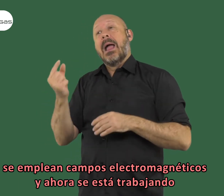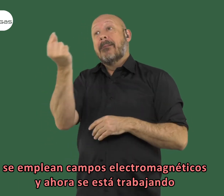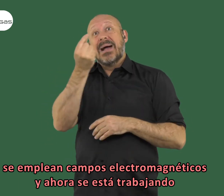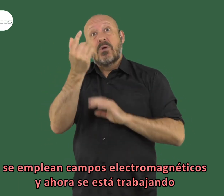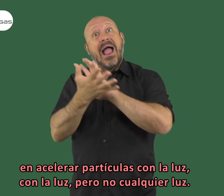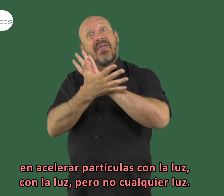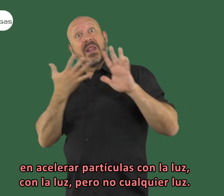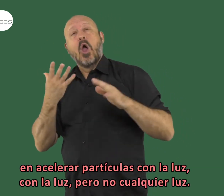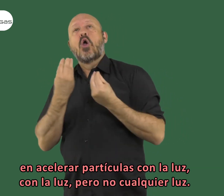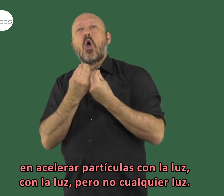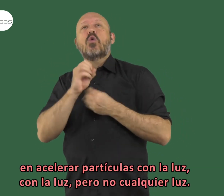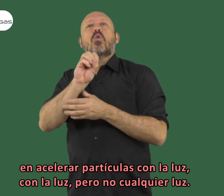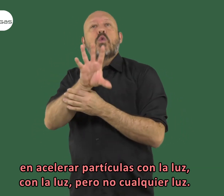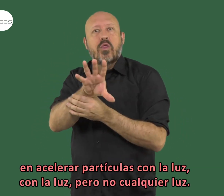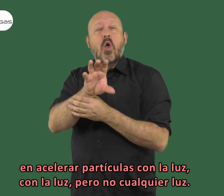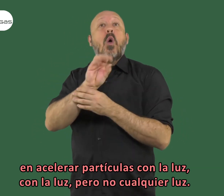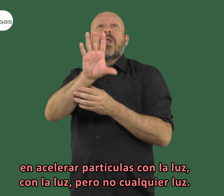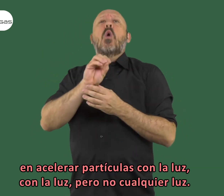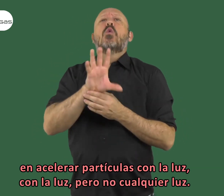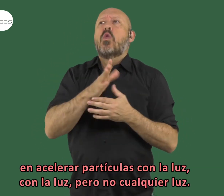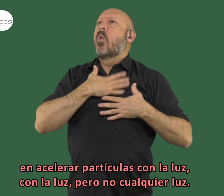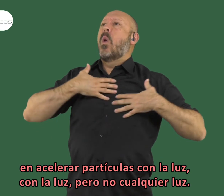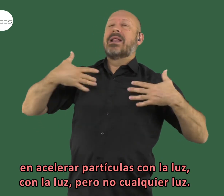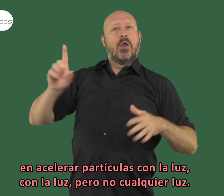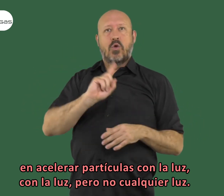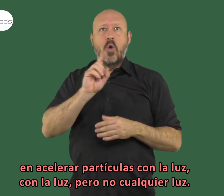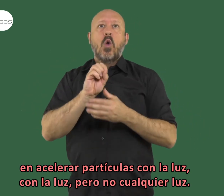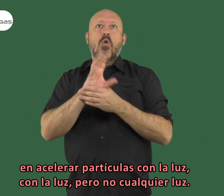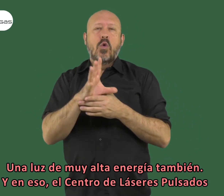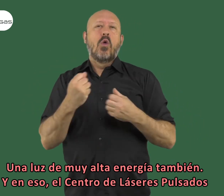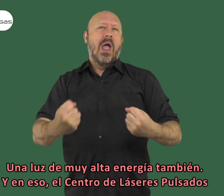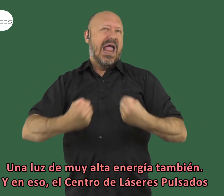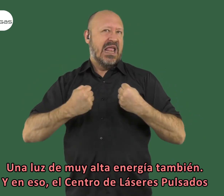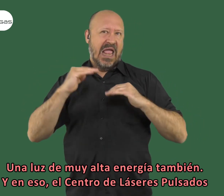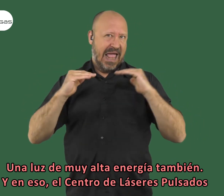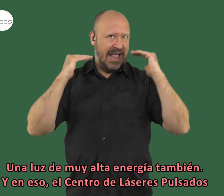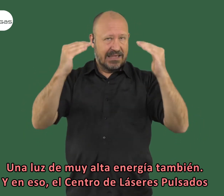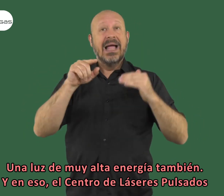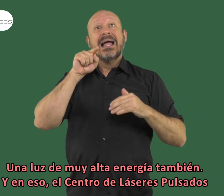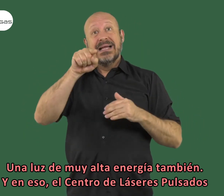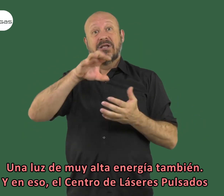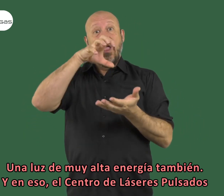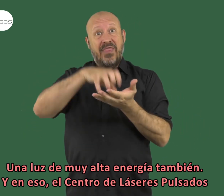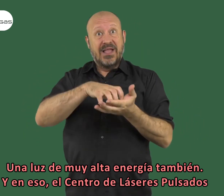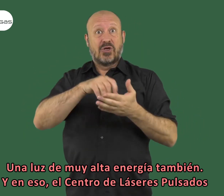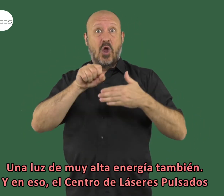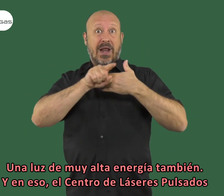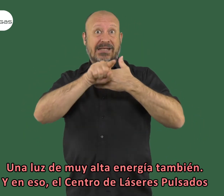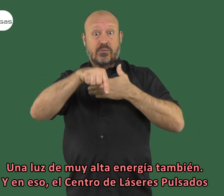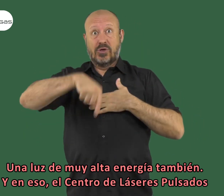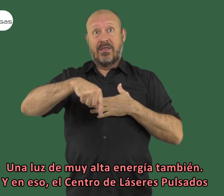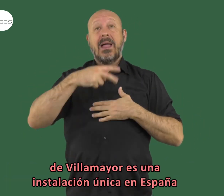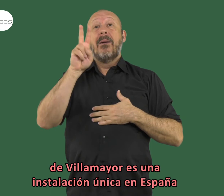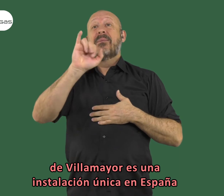se está trabajando en acelerar partículas con la luz, pero no cualquier luz, con una luz de muy alta energía también. Y en eso el Centro de